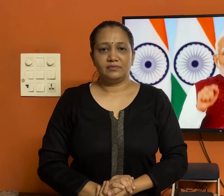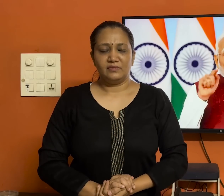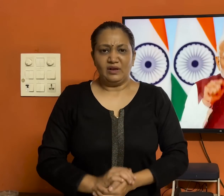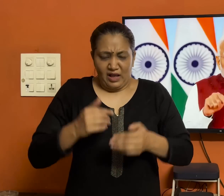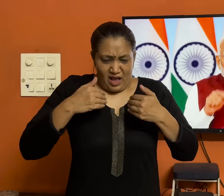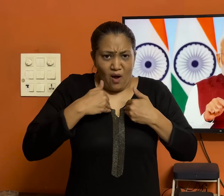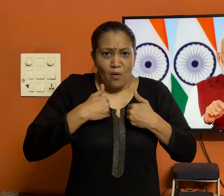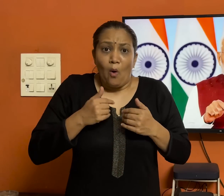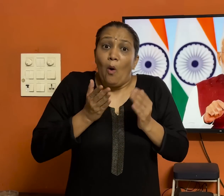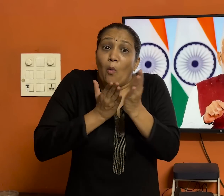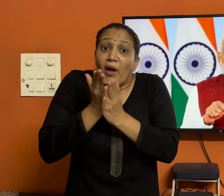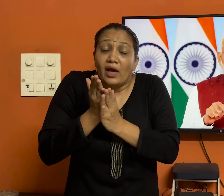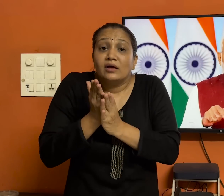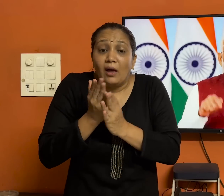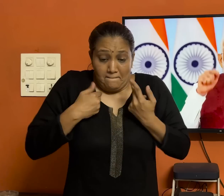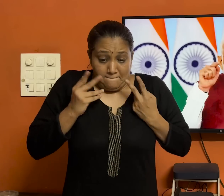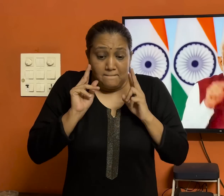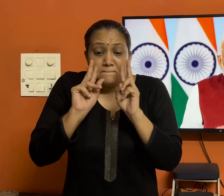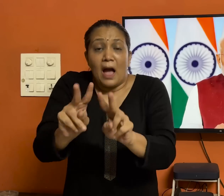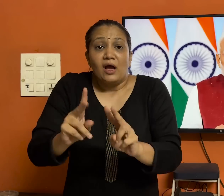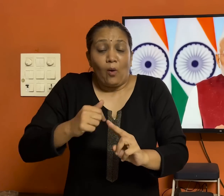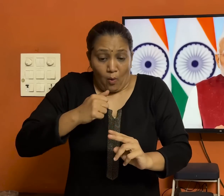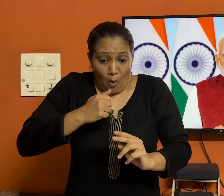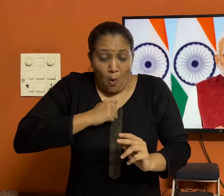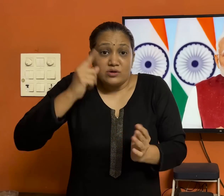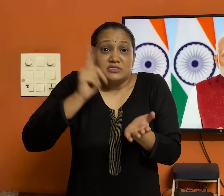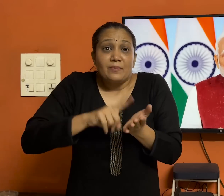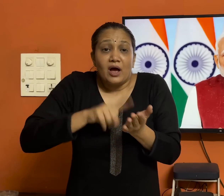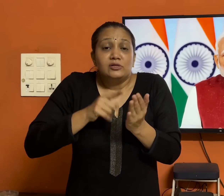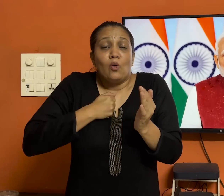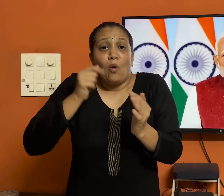हम अपने तरीके से, अपनी शर्तों पर